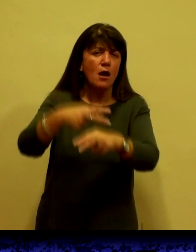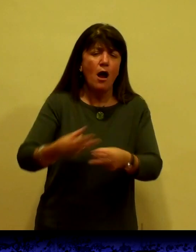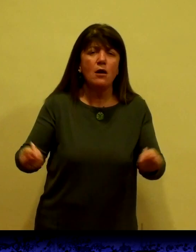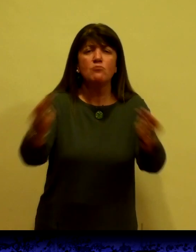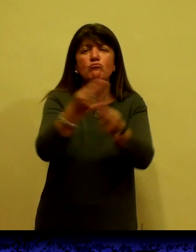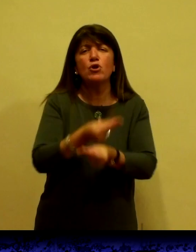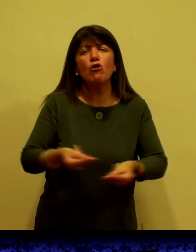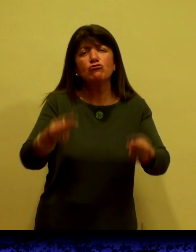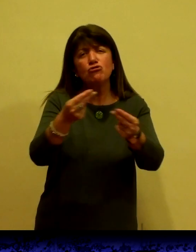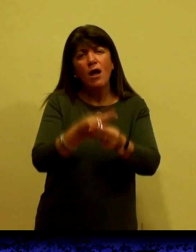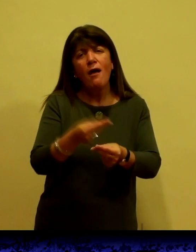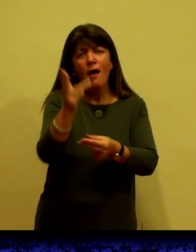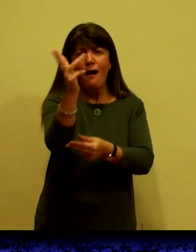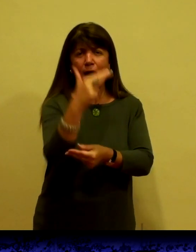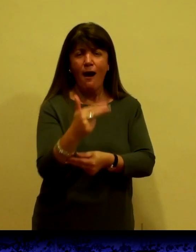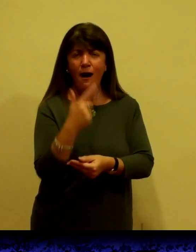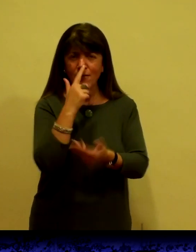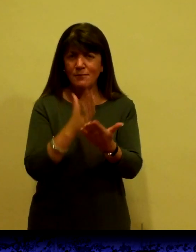dovere